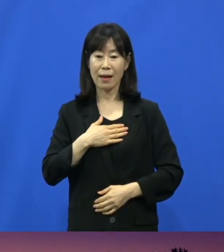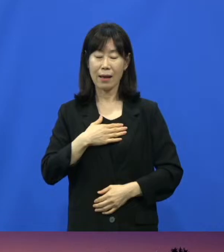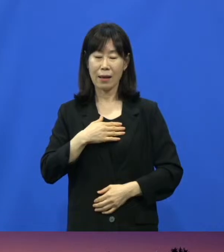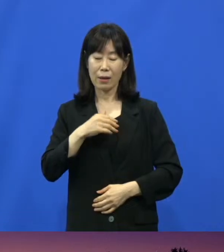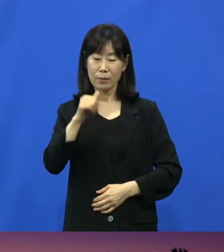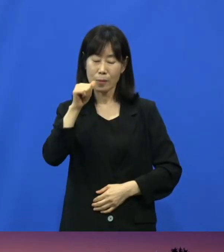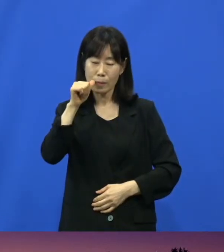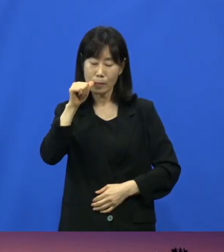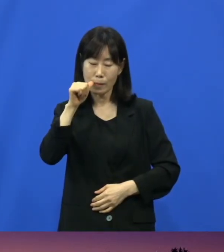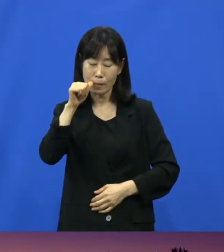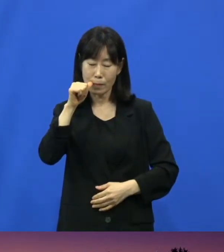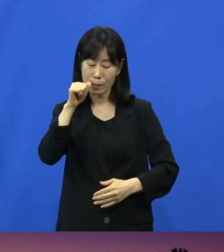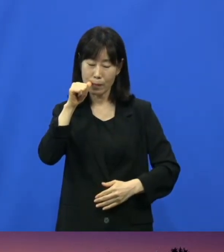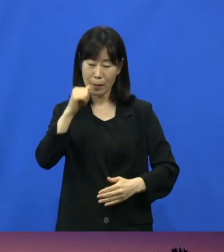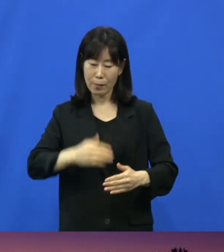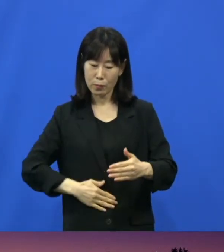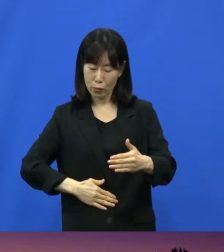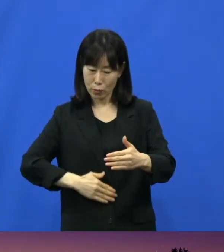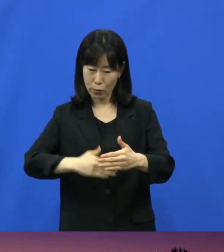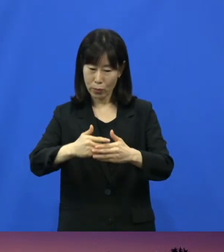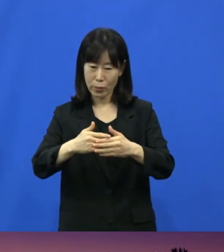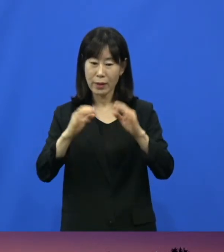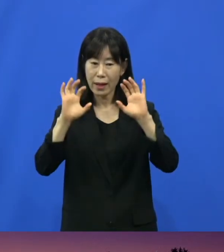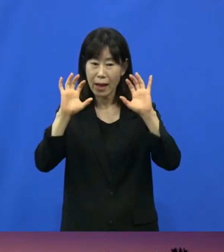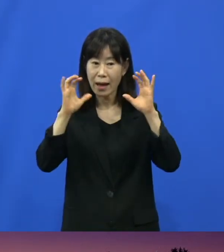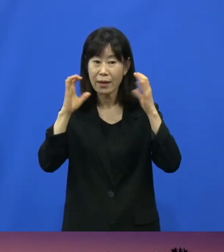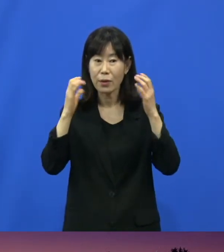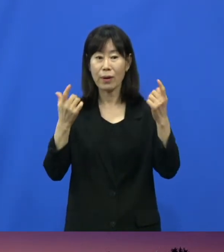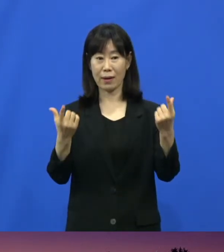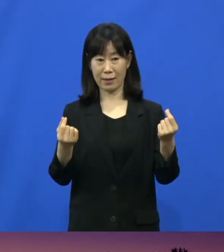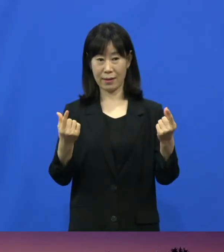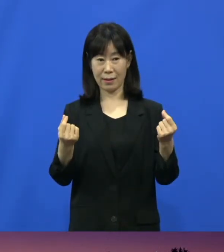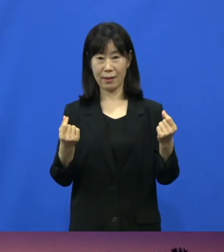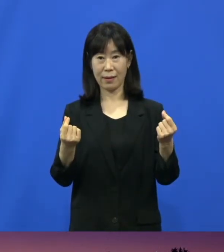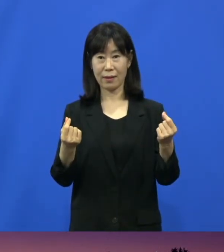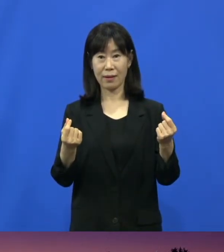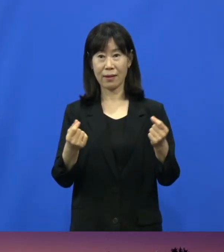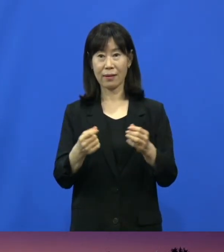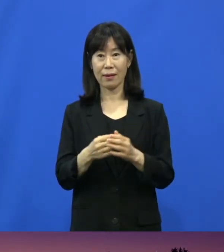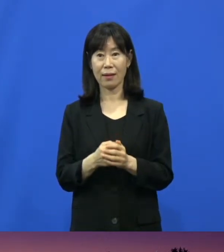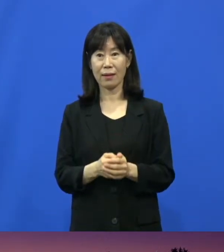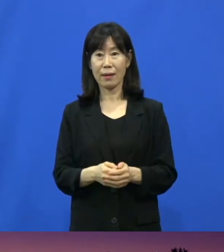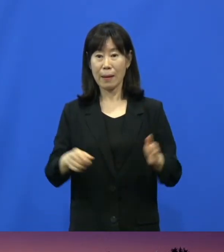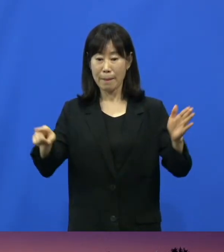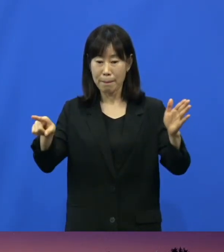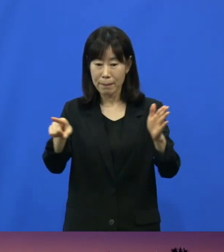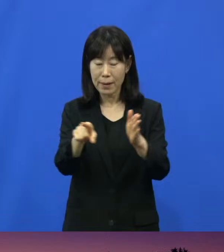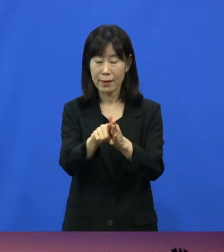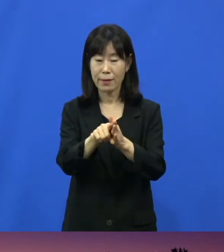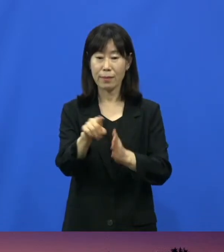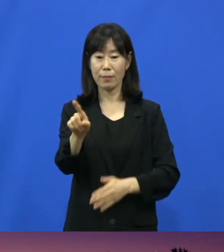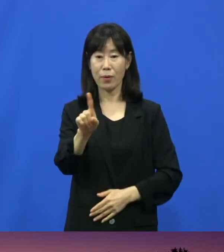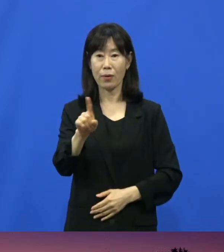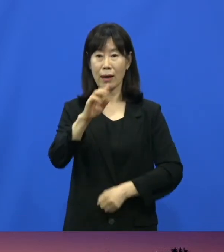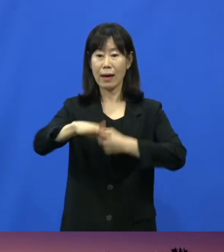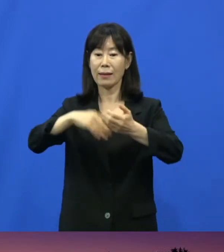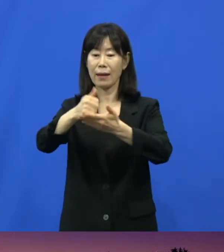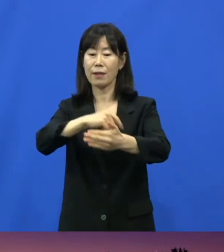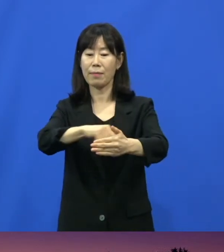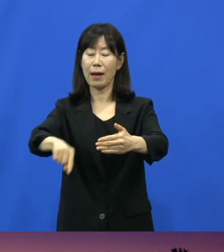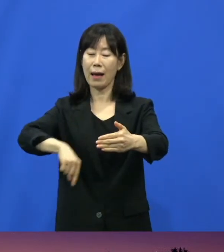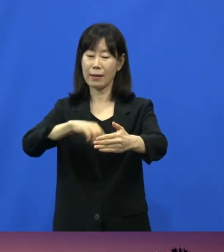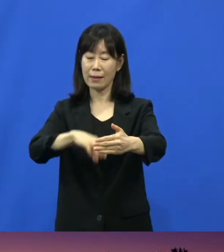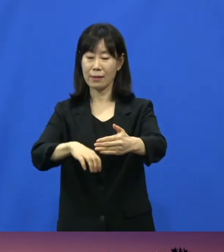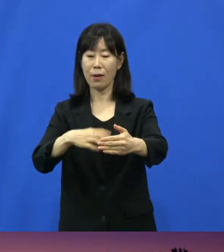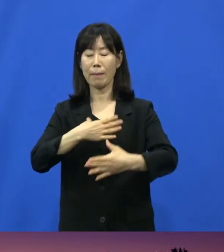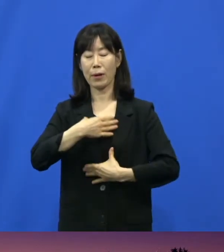신앙의 핵심이에요. 핵심. 하나님의 품 안에 안겨서 그 하나님의 안에서, 품 안에서